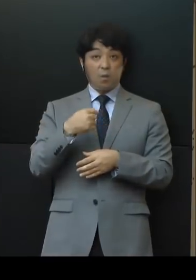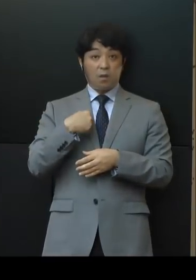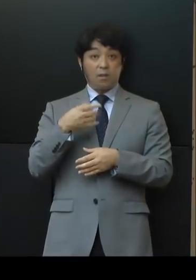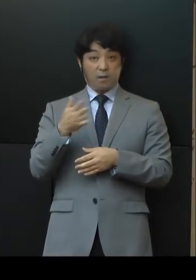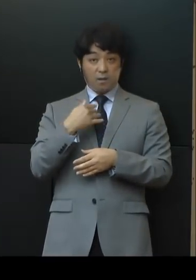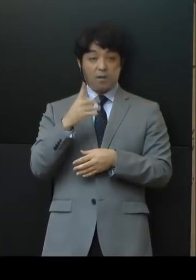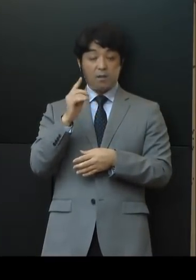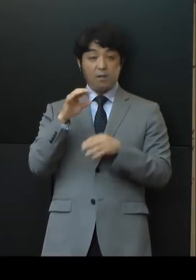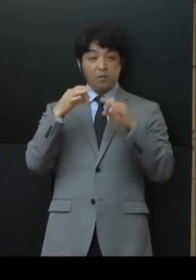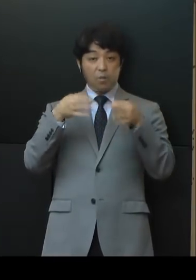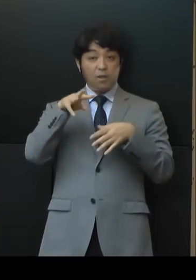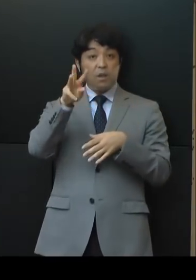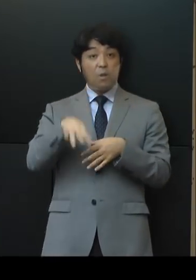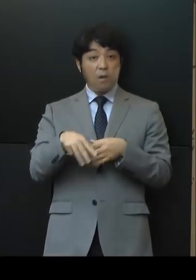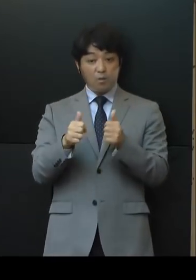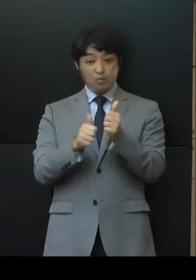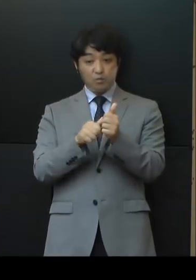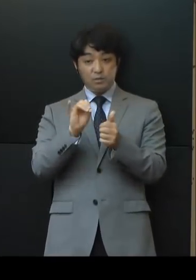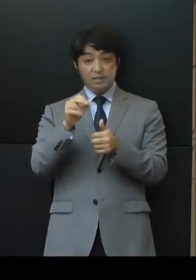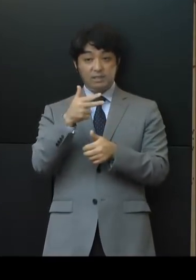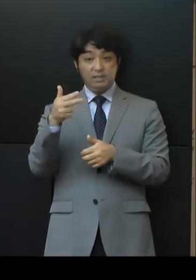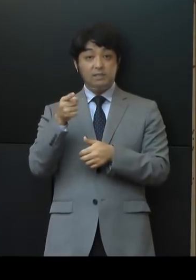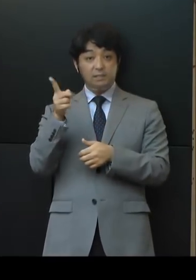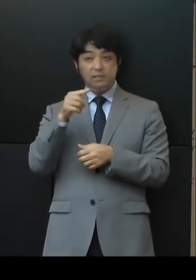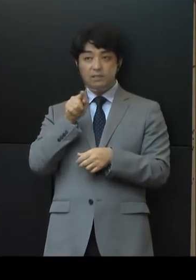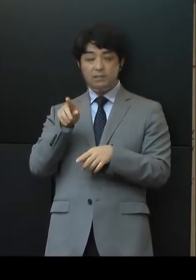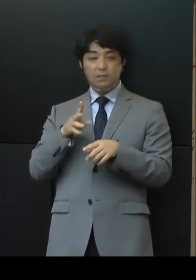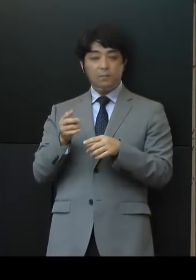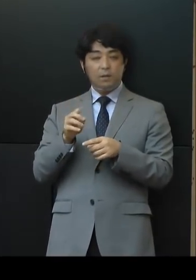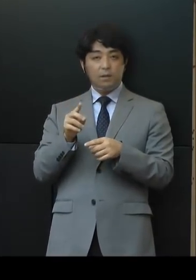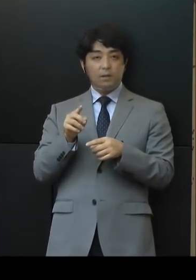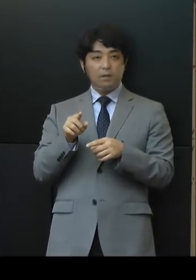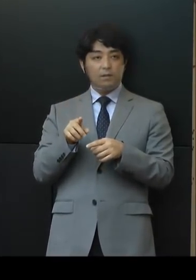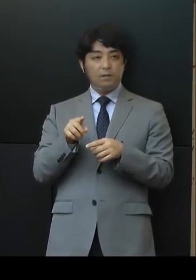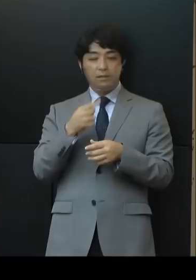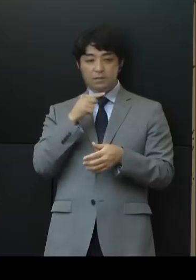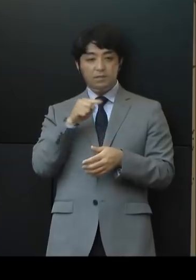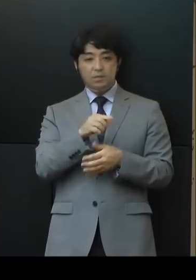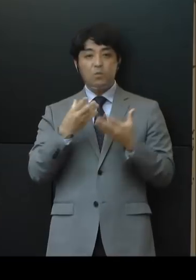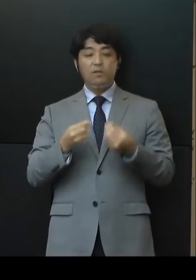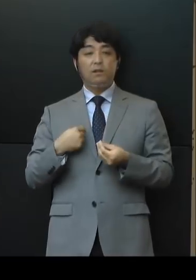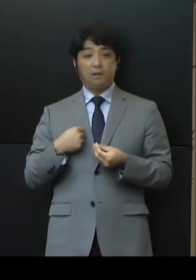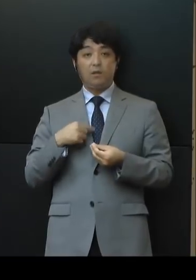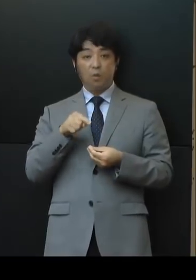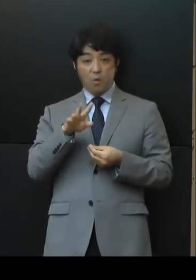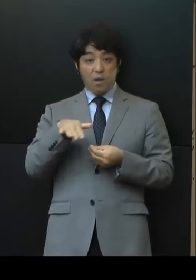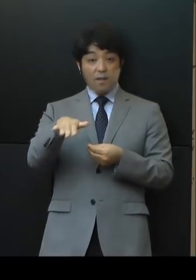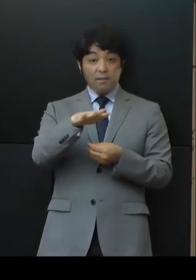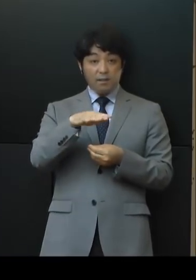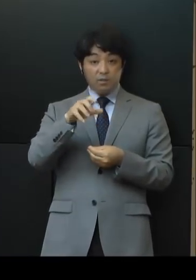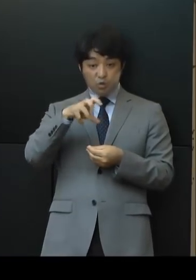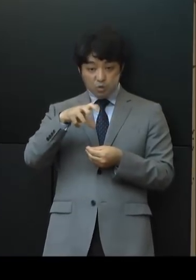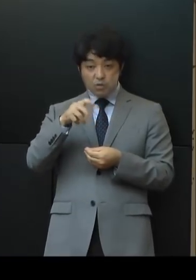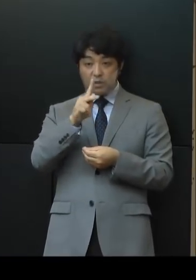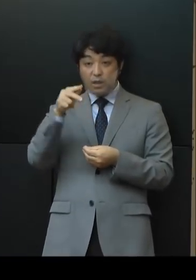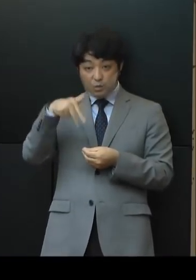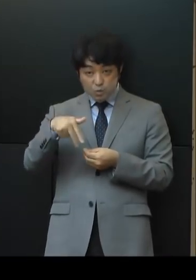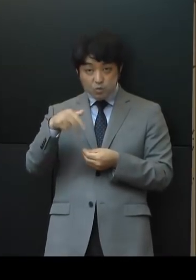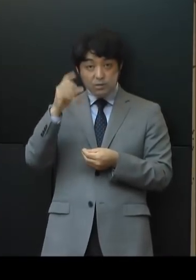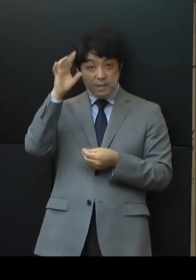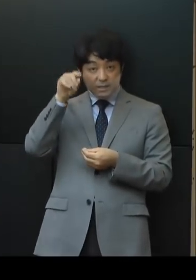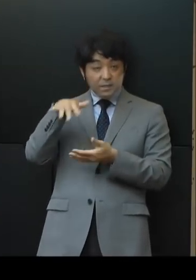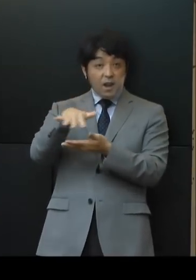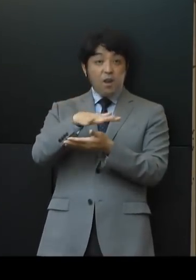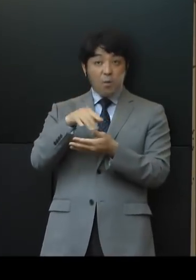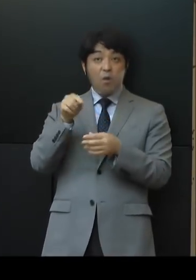に指示を出させていただいておりますが、例えば広域的な電気料とか水道料というのは相手は、企業